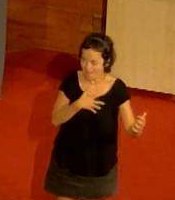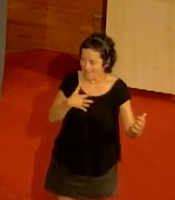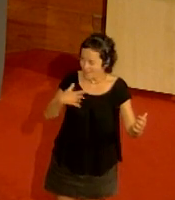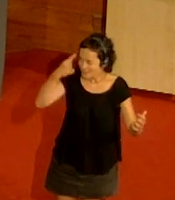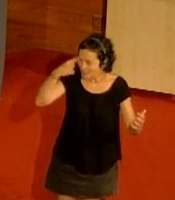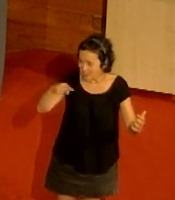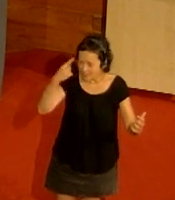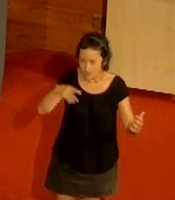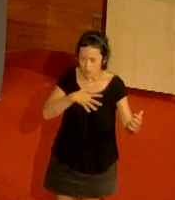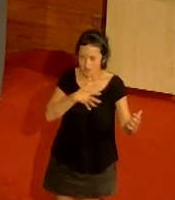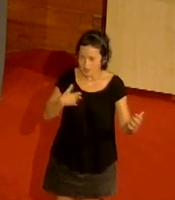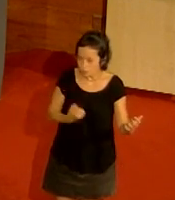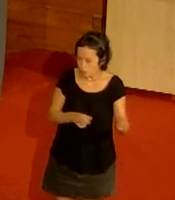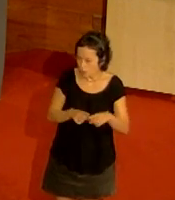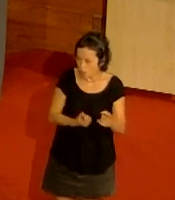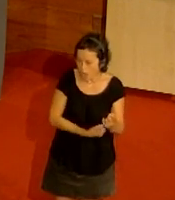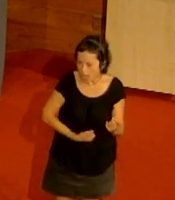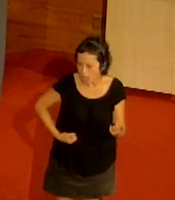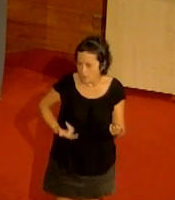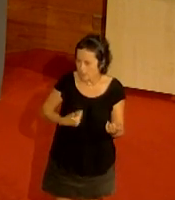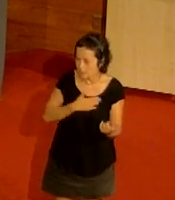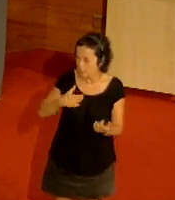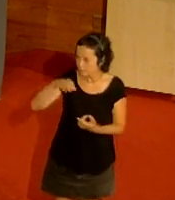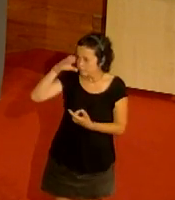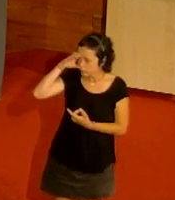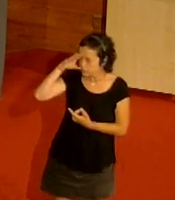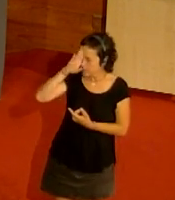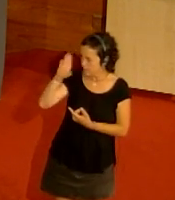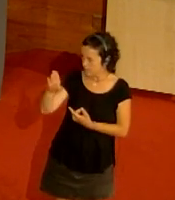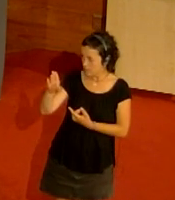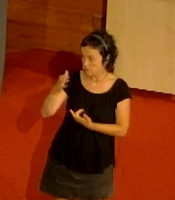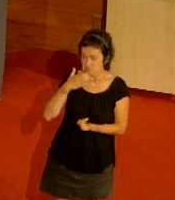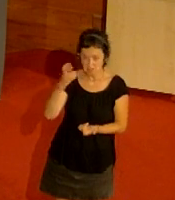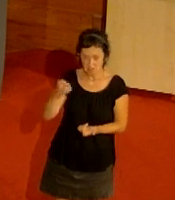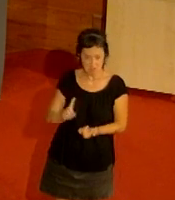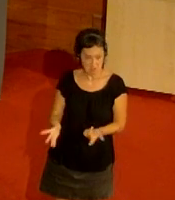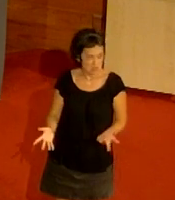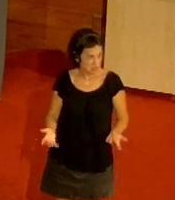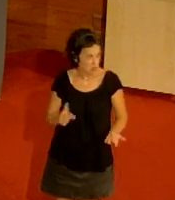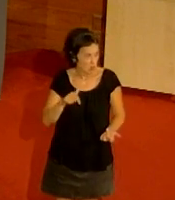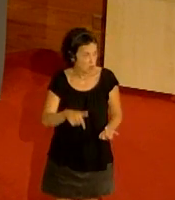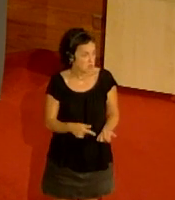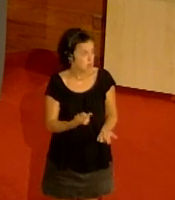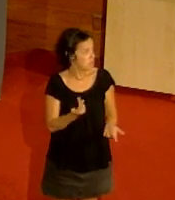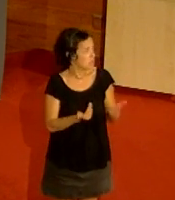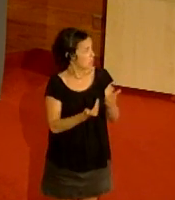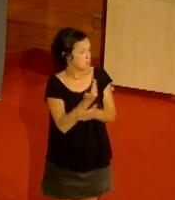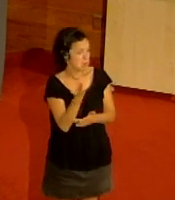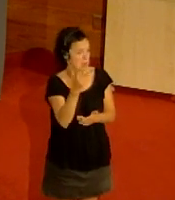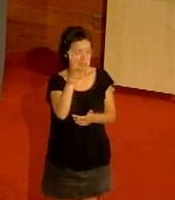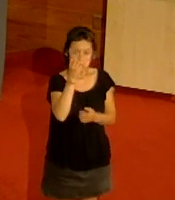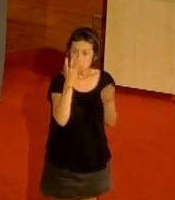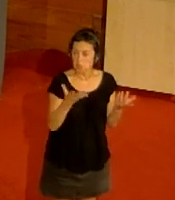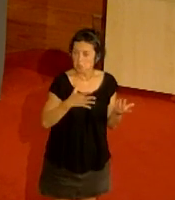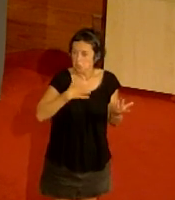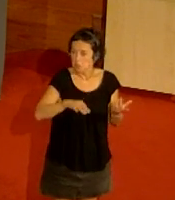aquí porque necesitamos escuchar de primera mano, ¿no? Y si no, no estaríamos. Es un día que hace buenísimo y podíamos estar de pincho